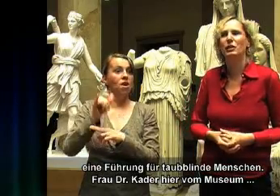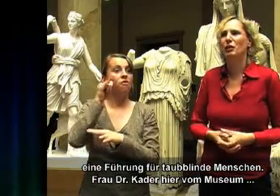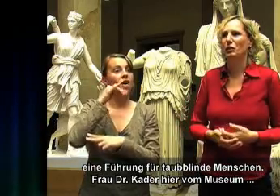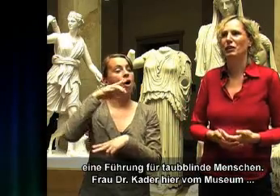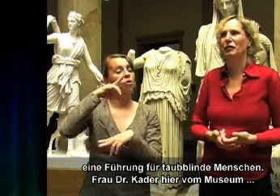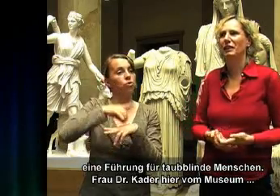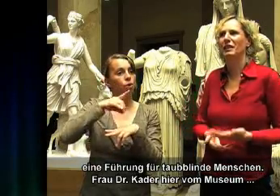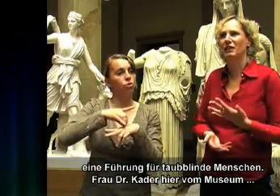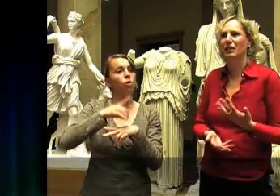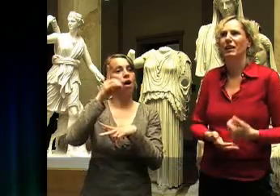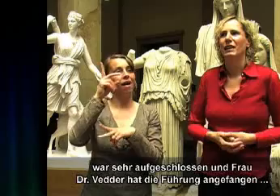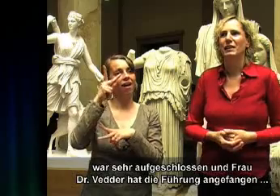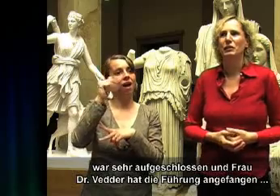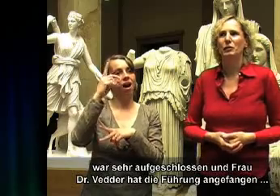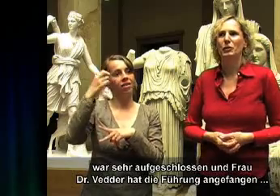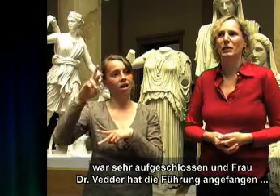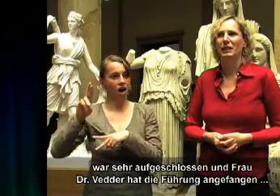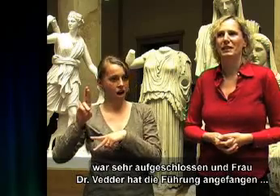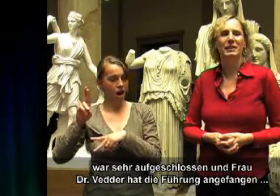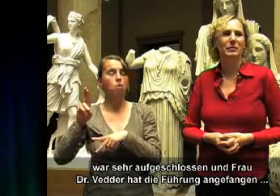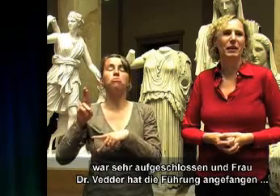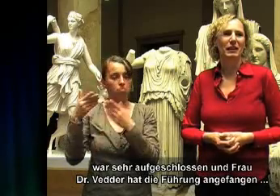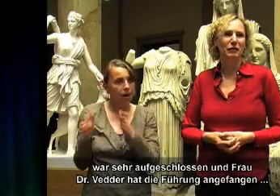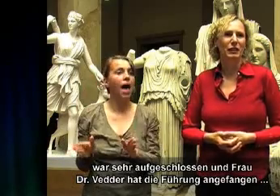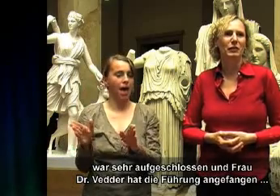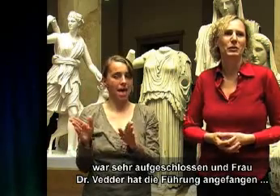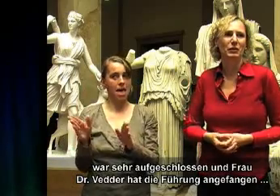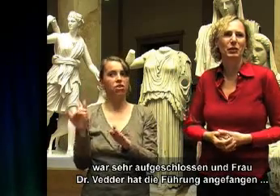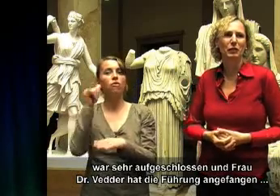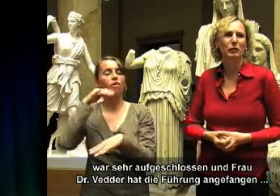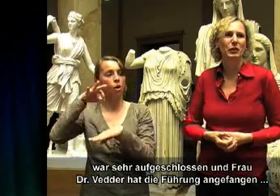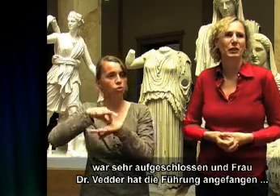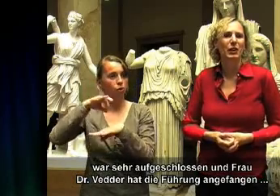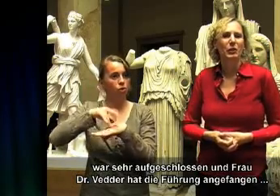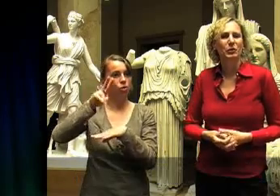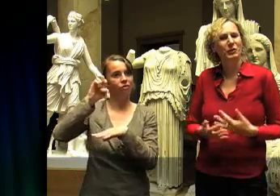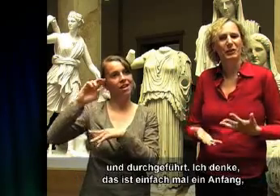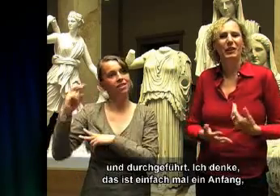hier vom Museum war sehr aufgeschlossen und Frau Dr. Fedder hat die Führung angefangen